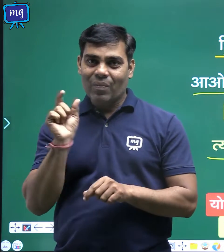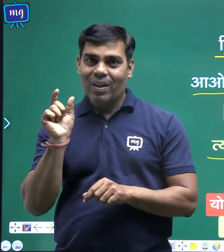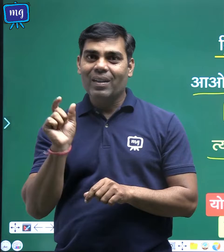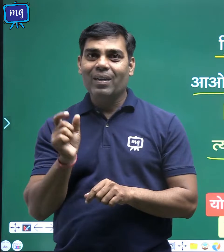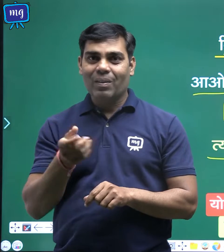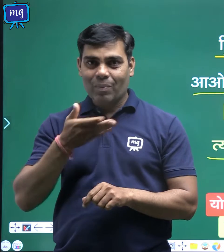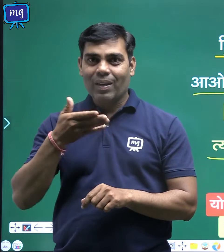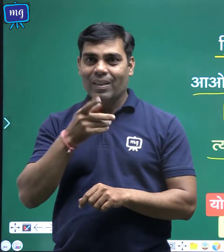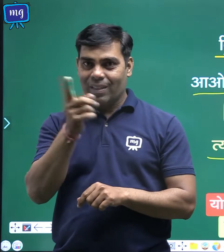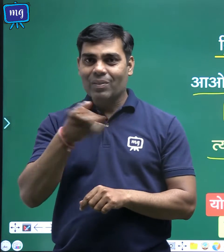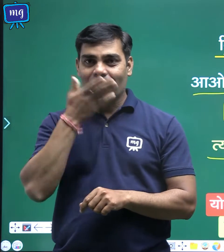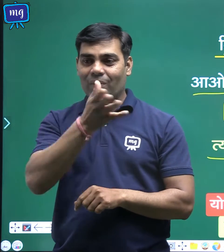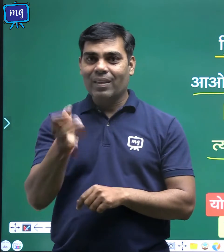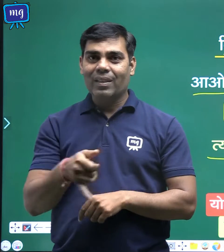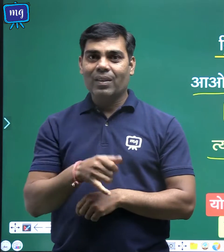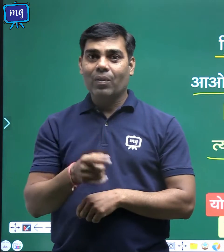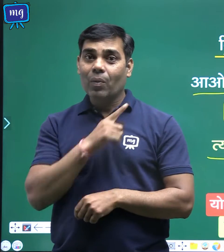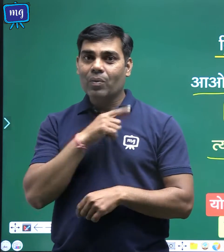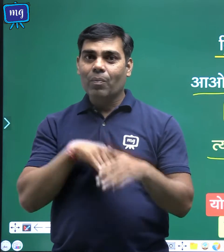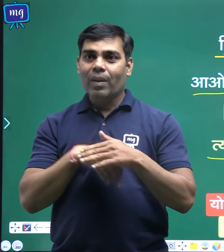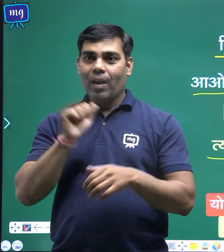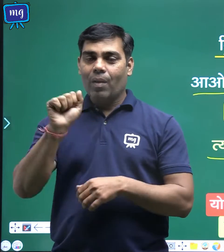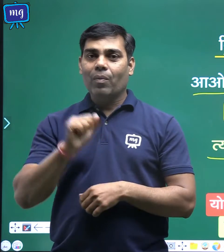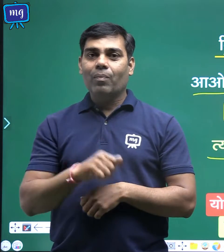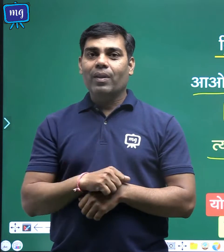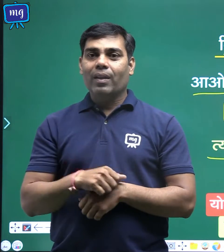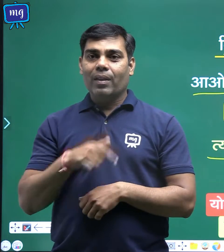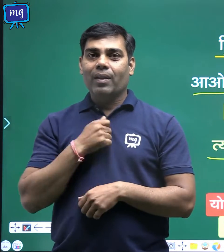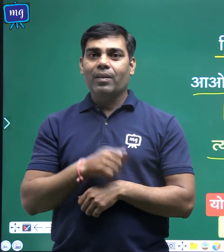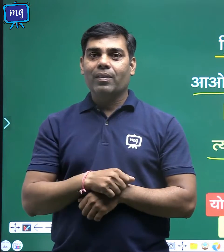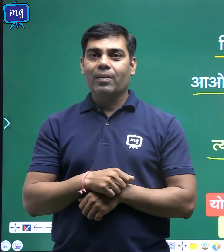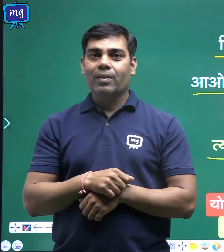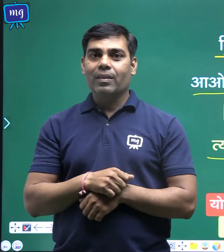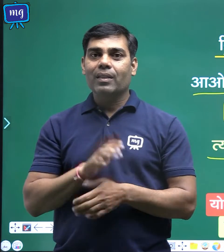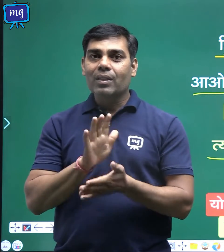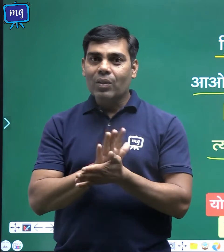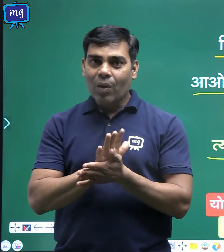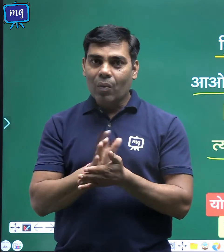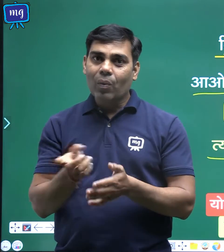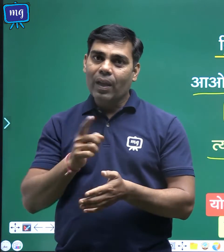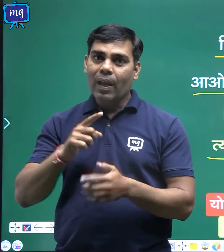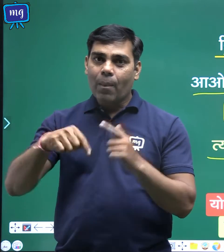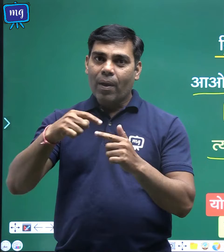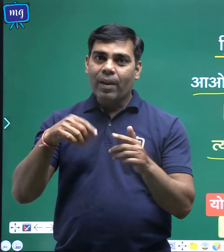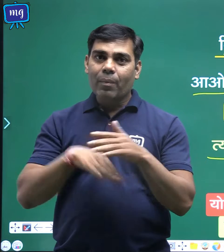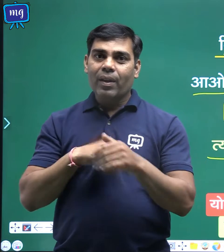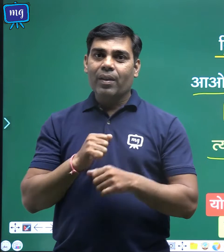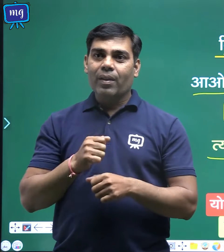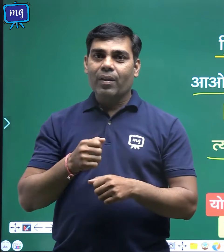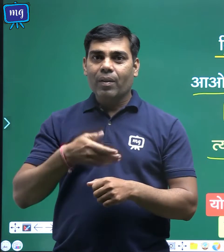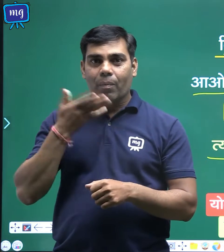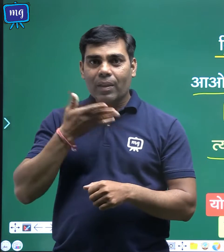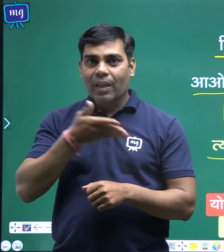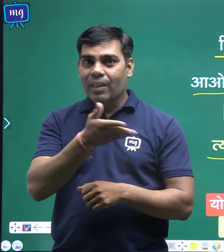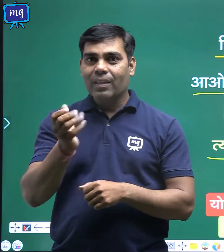पढ़ाए थे। उसमें आपको हमने त्योहारों के बारे में बताया